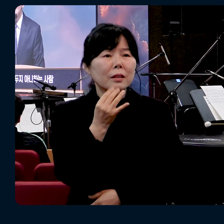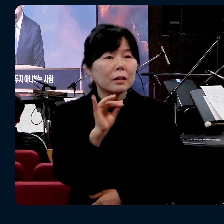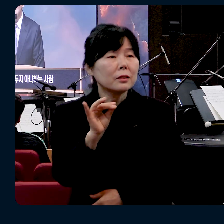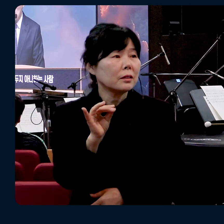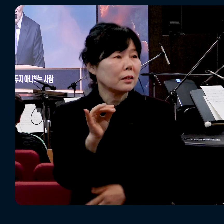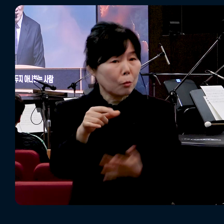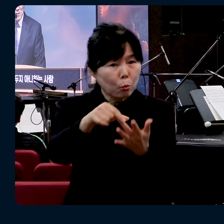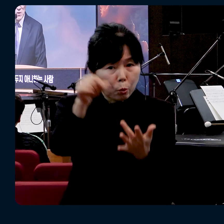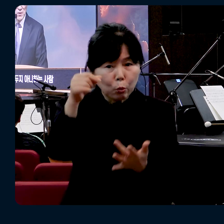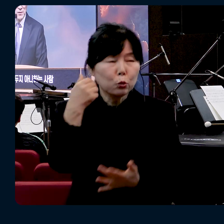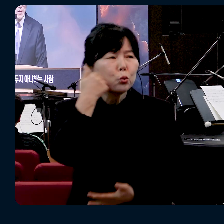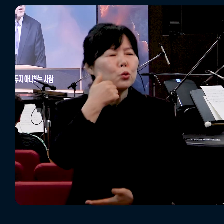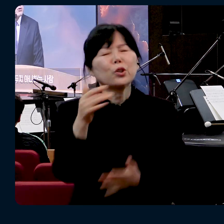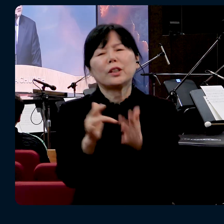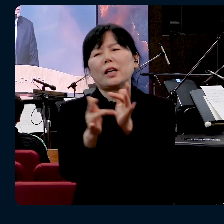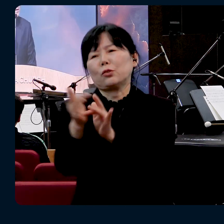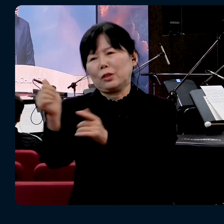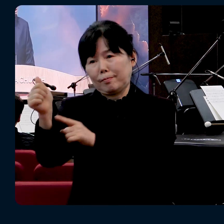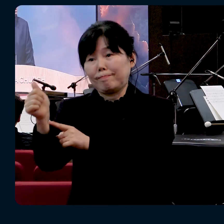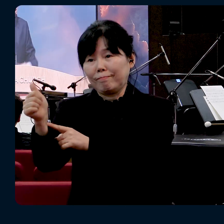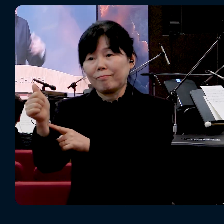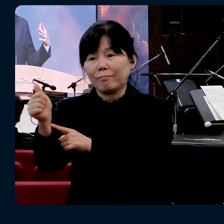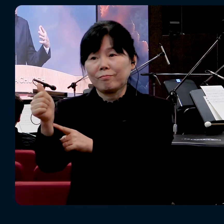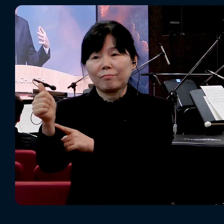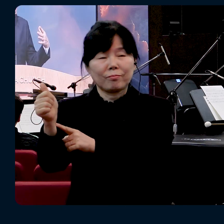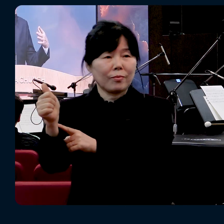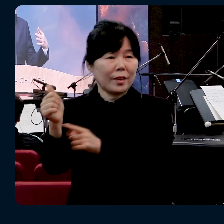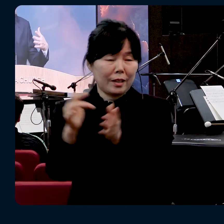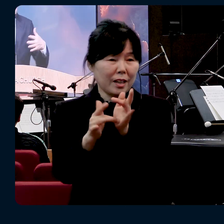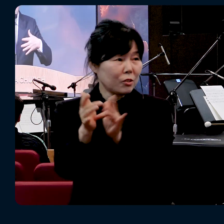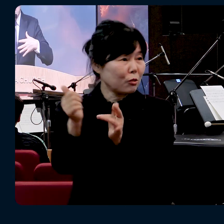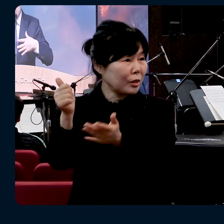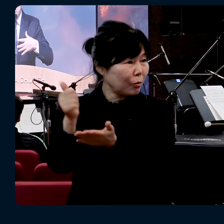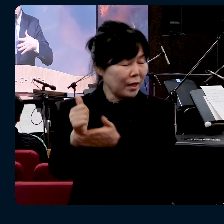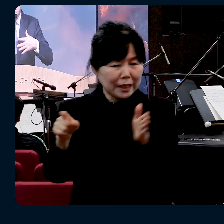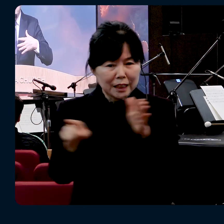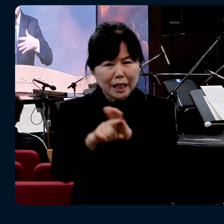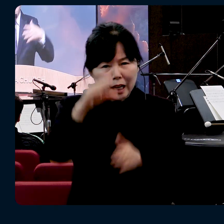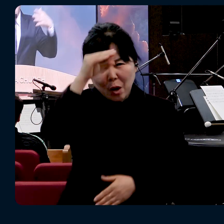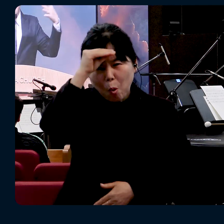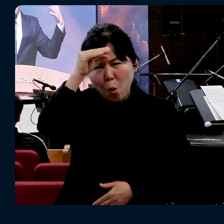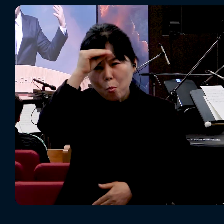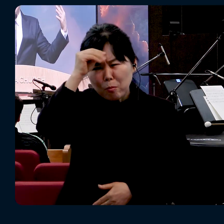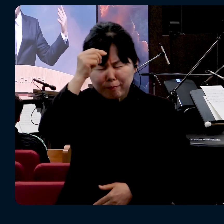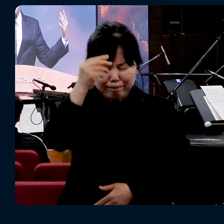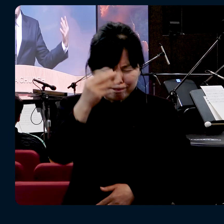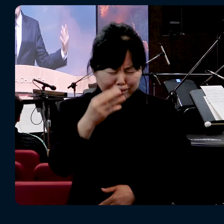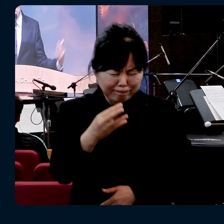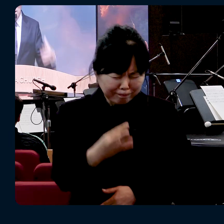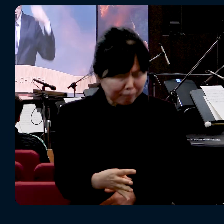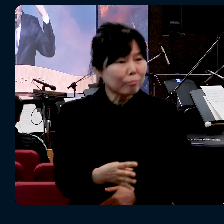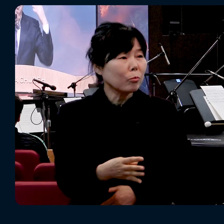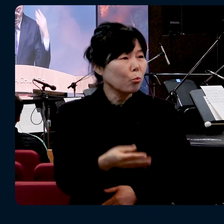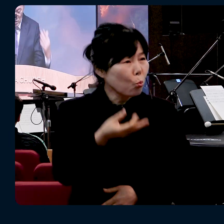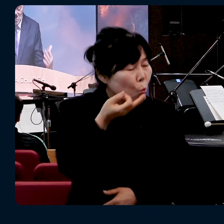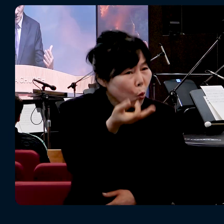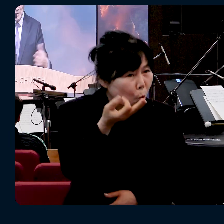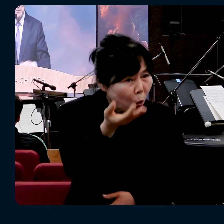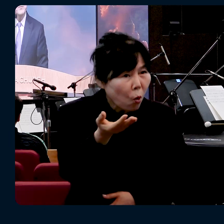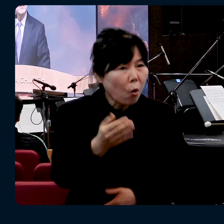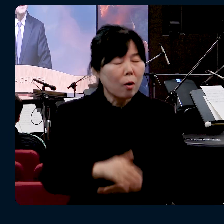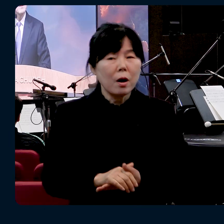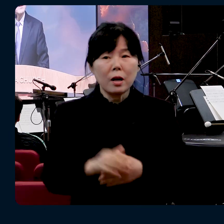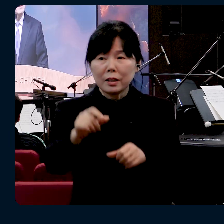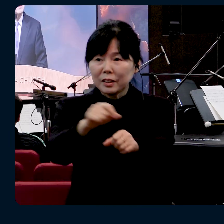예수님이십니다. 왜냐하면요, 예수님은 우리에게 신앙의 본을 여러 가지로 보여주셨는데 그 중에